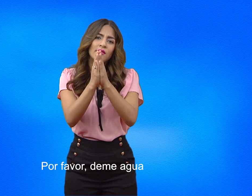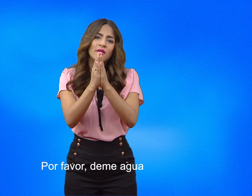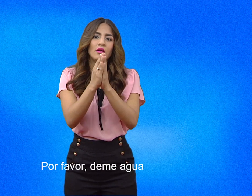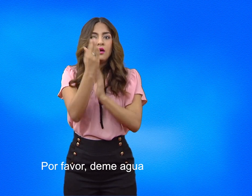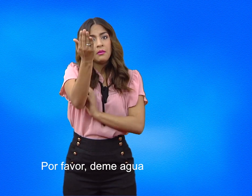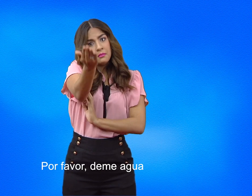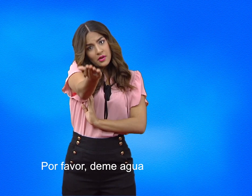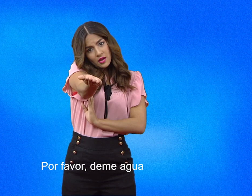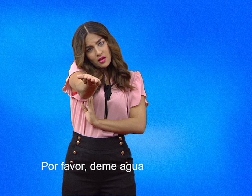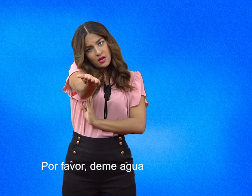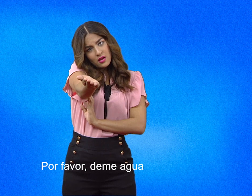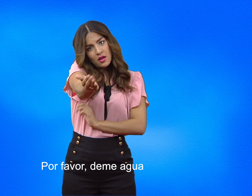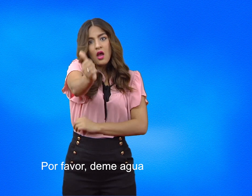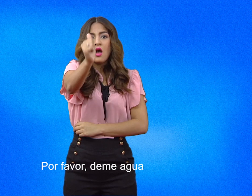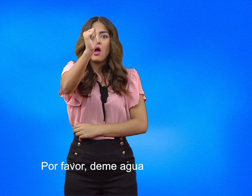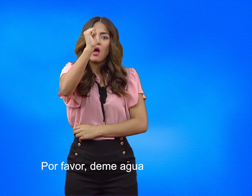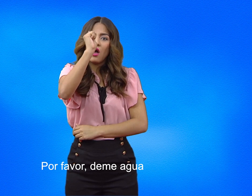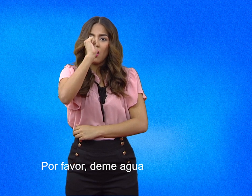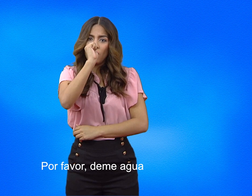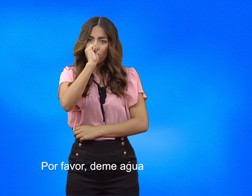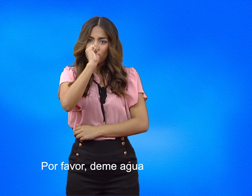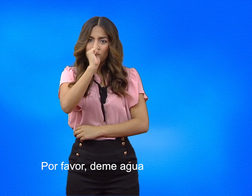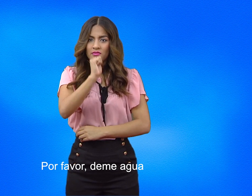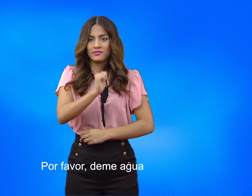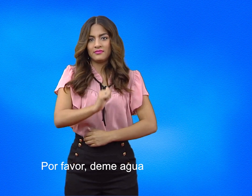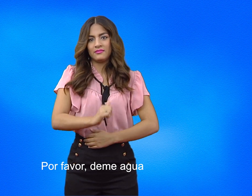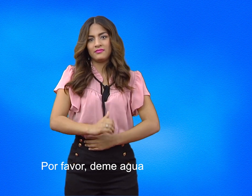Por favor, dame agua.